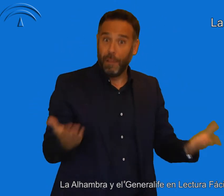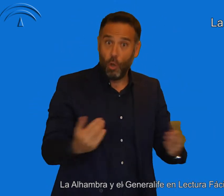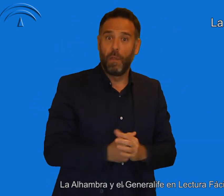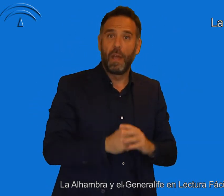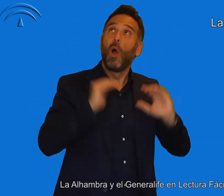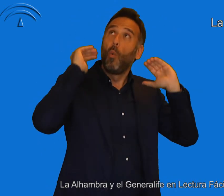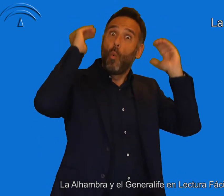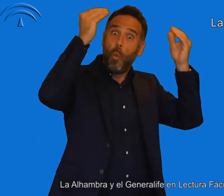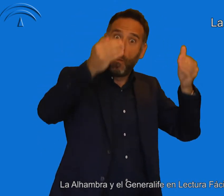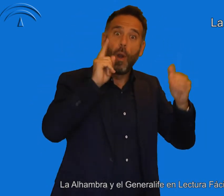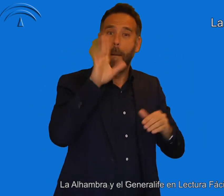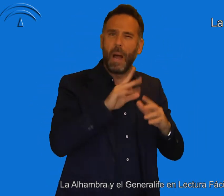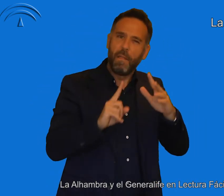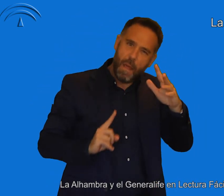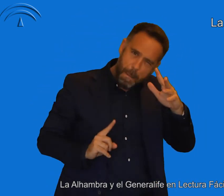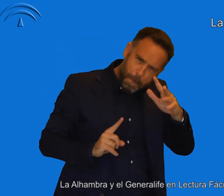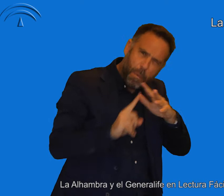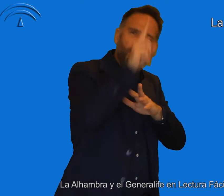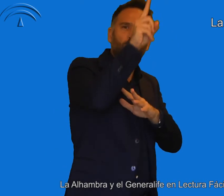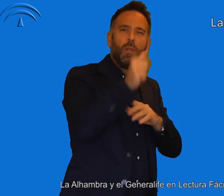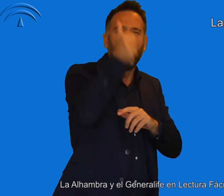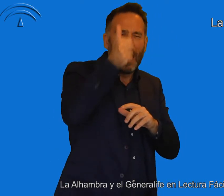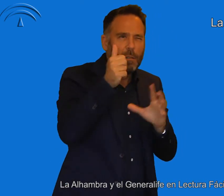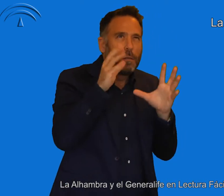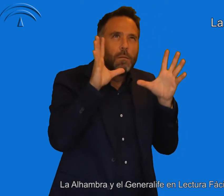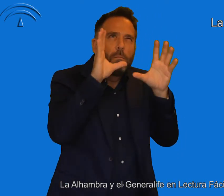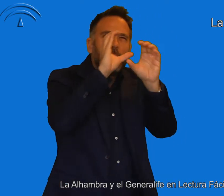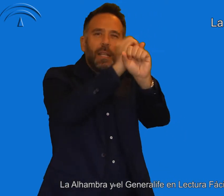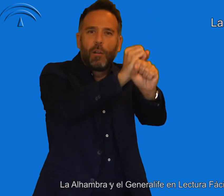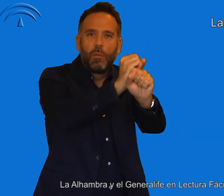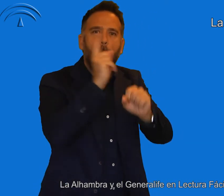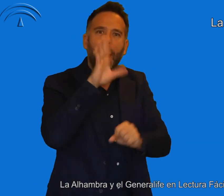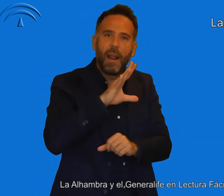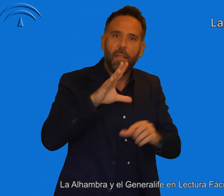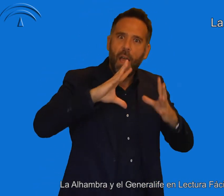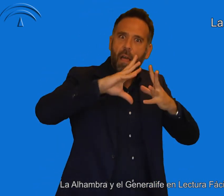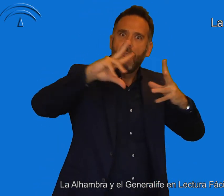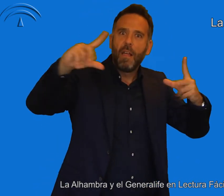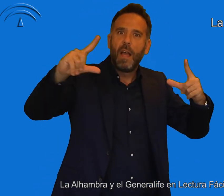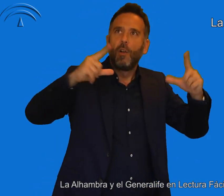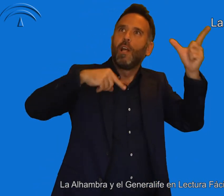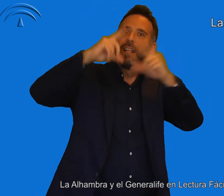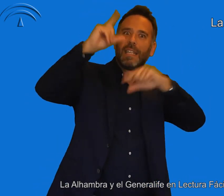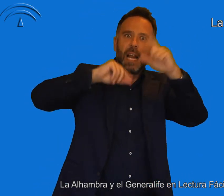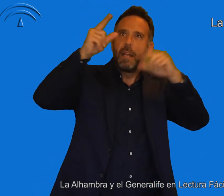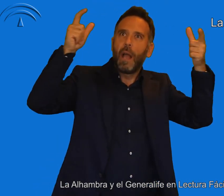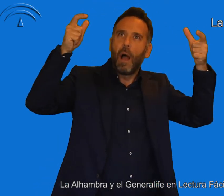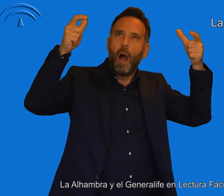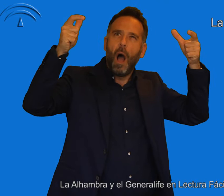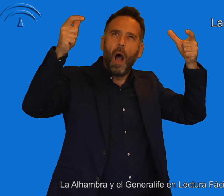Entonces, la cúpula parece más profunda y misteriosa. Se parece al firmamento con astros en movimiento. Por encima